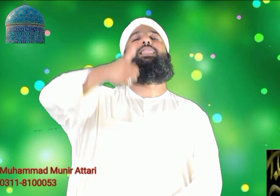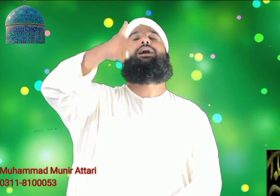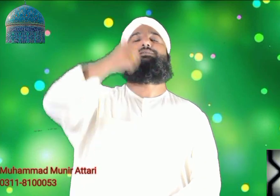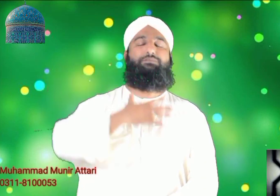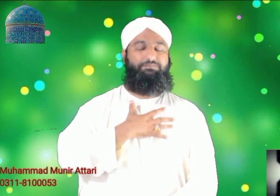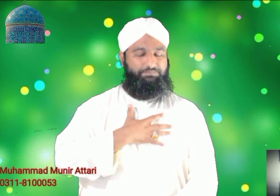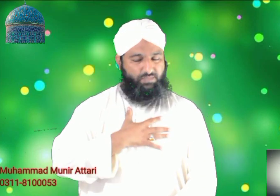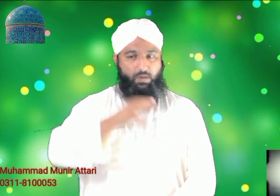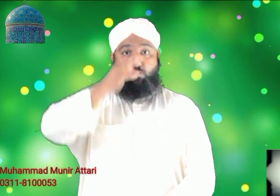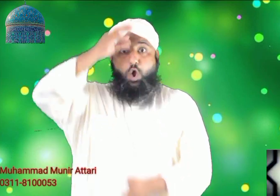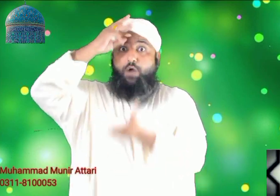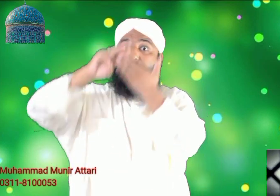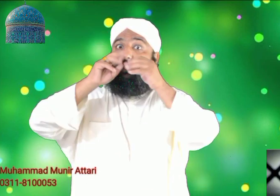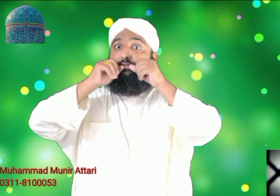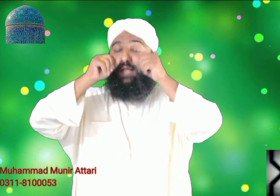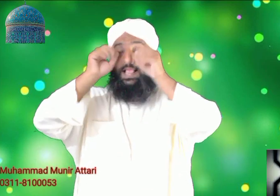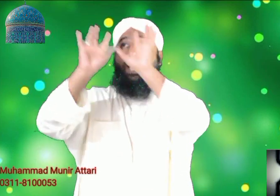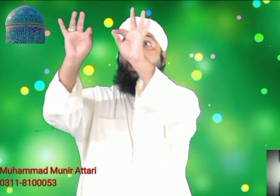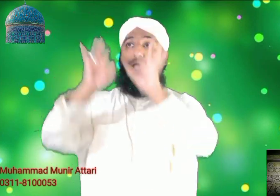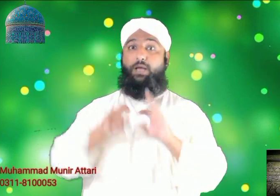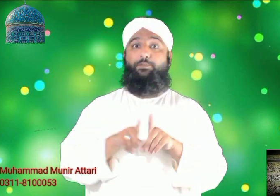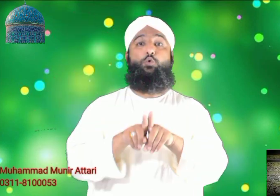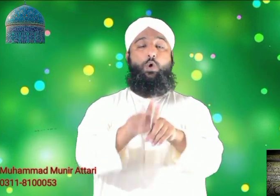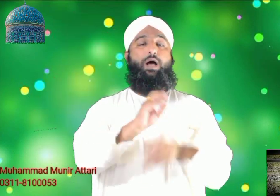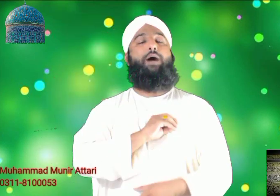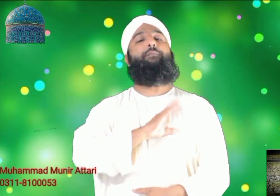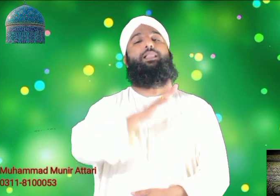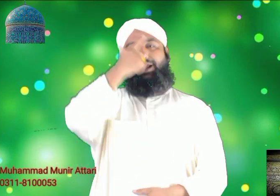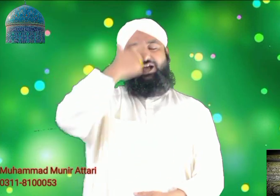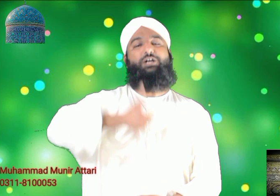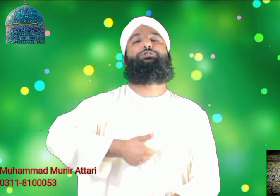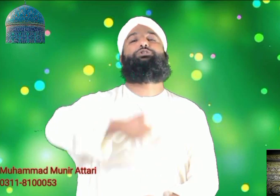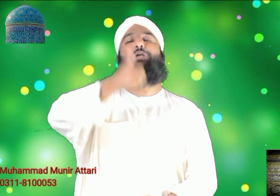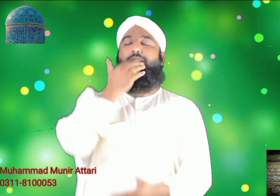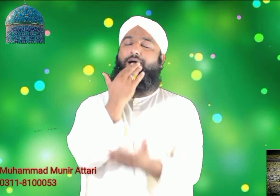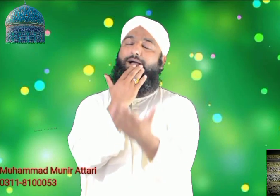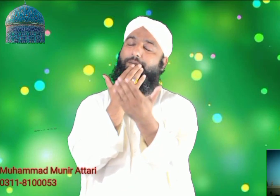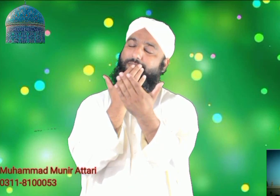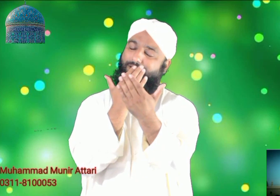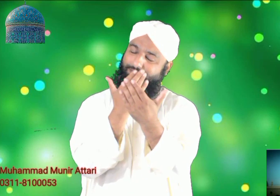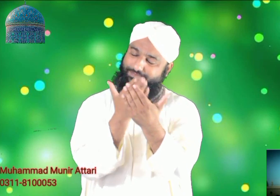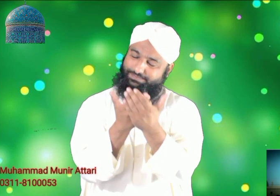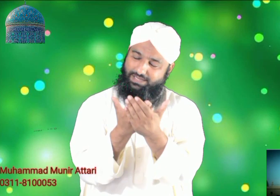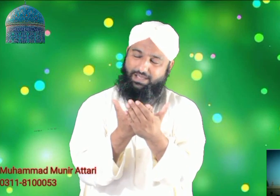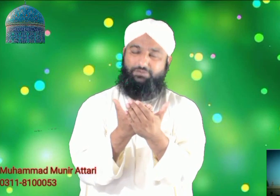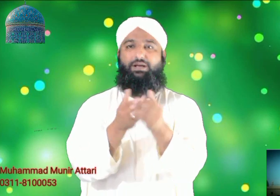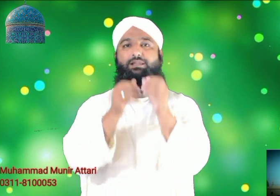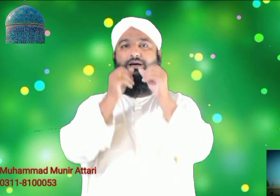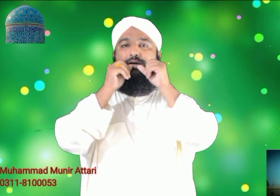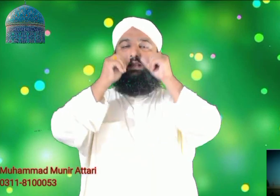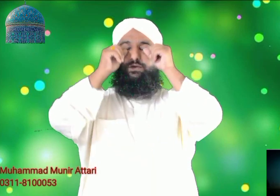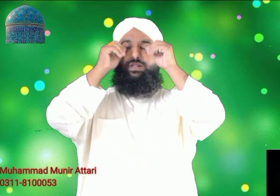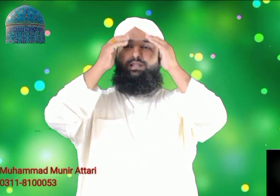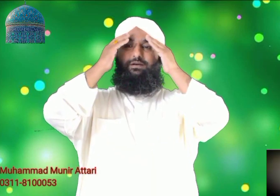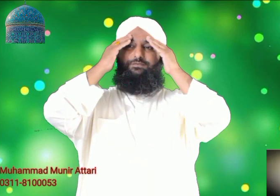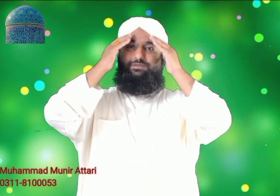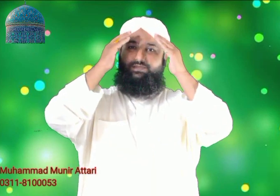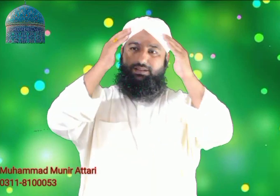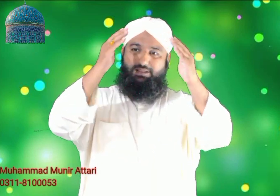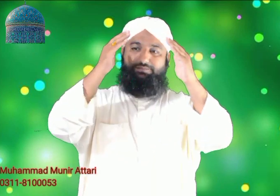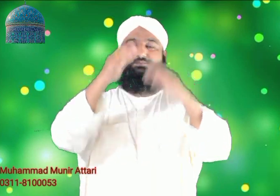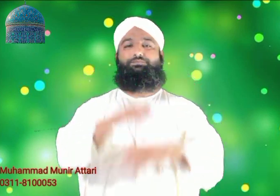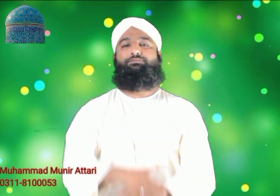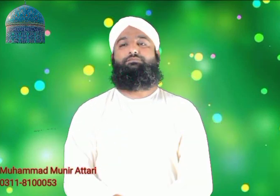انشاءاللہ آقا کی سنتوں پر عمل کریں گے. آمین بجاہ النبی الامین صلی اللہ تعالی علیہ وسلم.